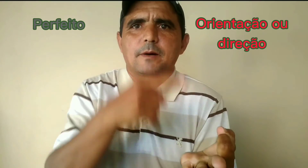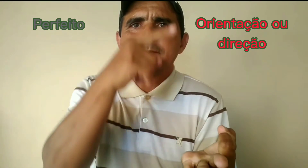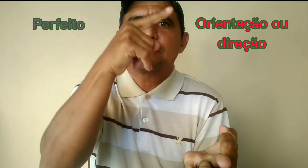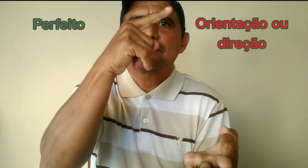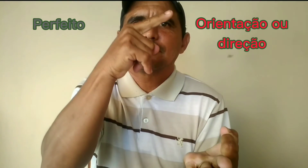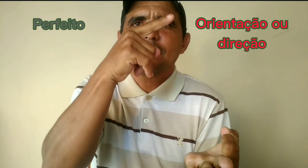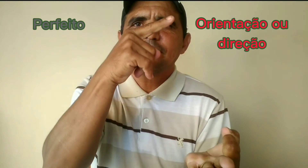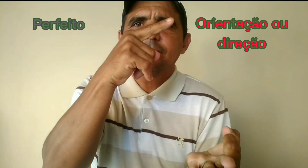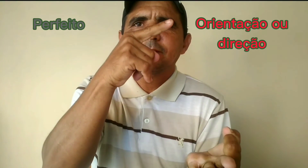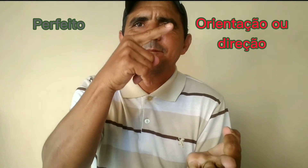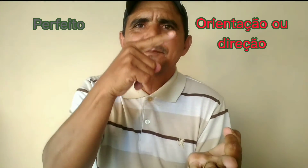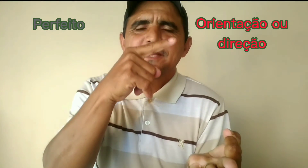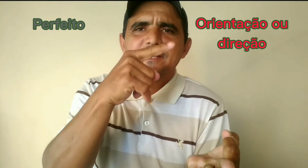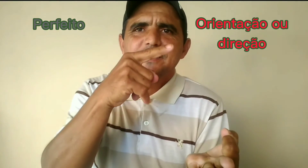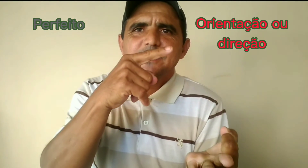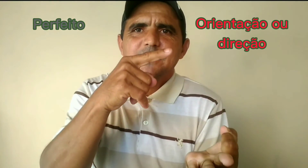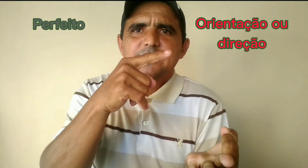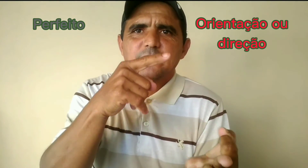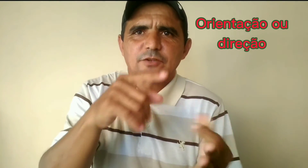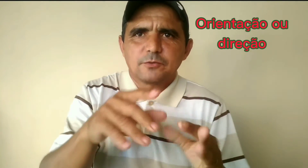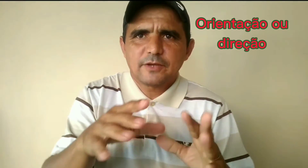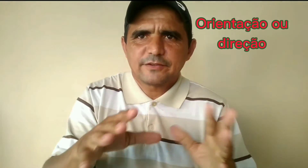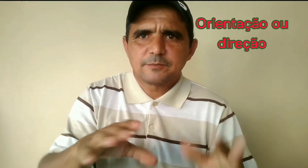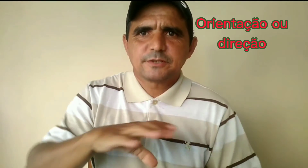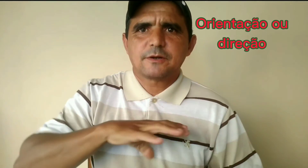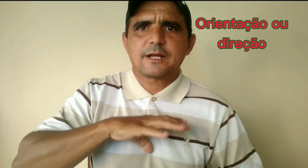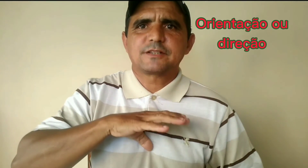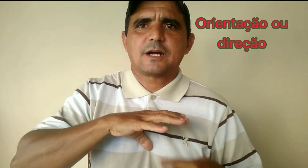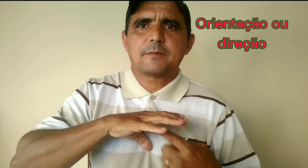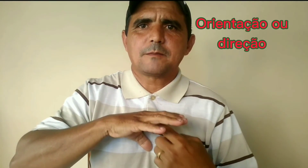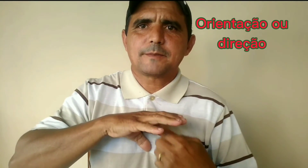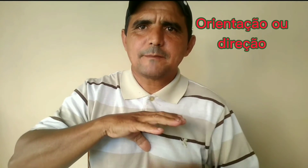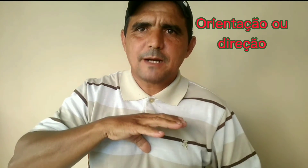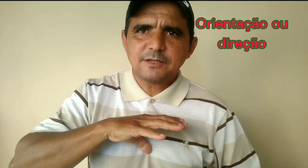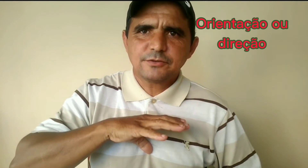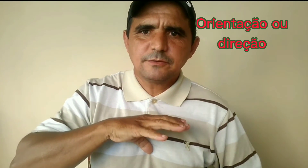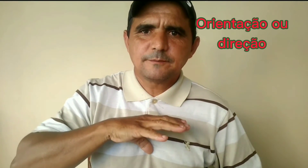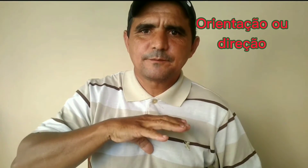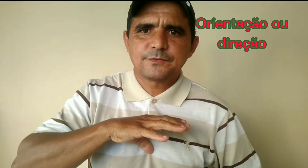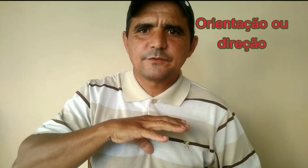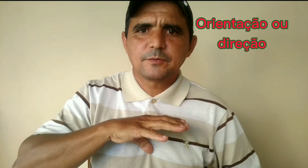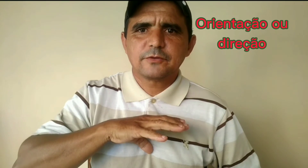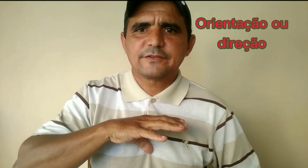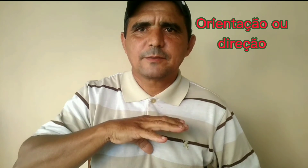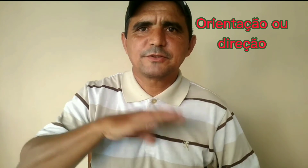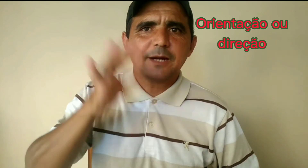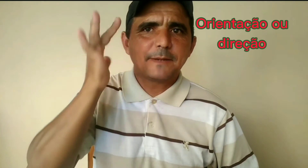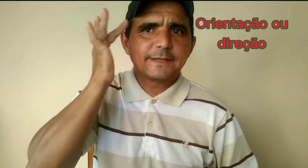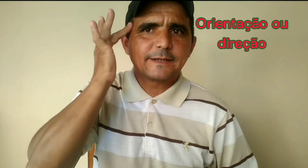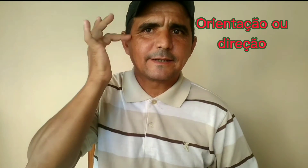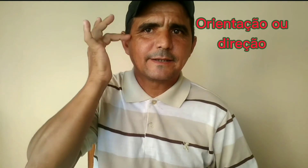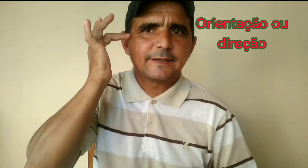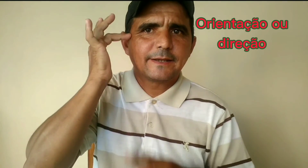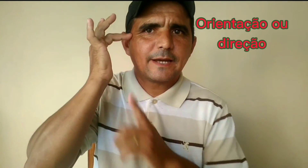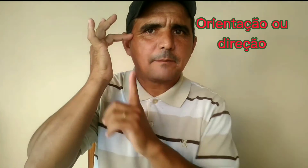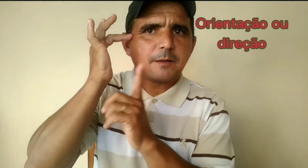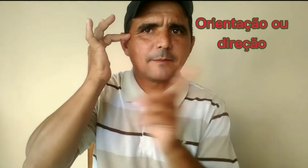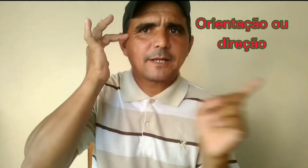palma agora ficou para cima. Então nós vimos o exemplo de coragem, com a palma para baixo. Vimos o exemplo de amanhã, que é a palma para